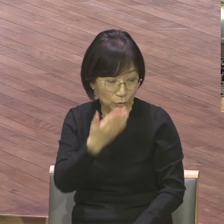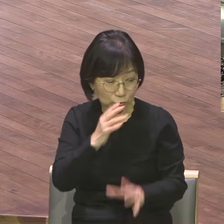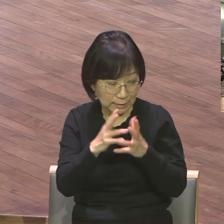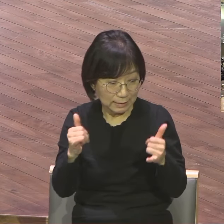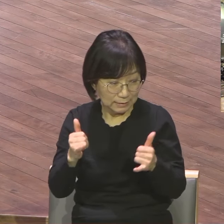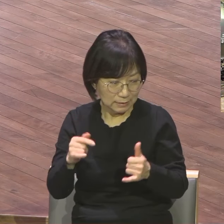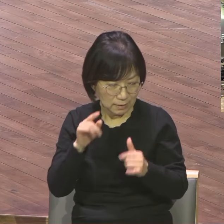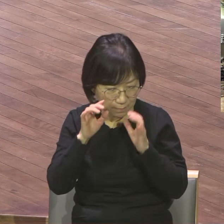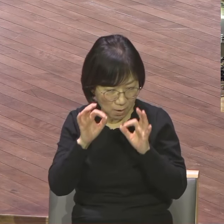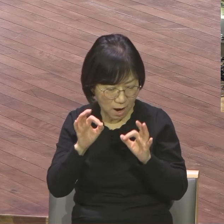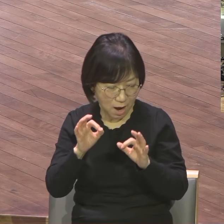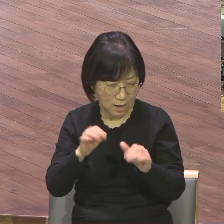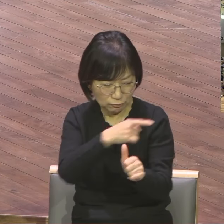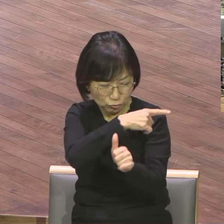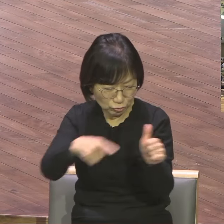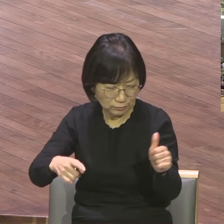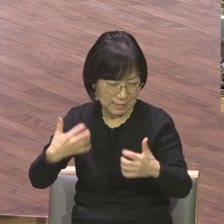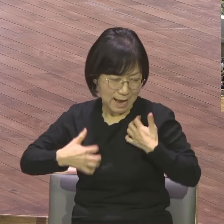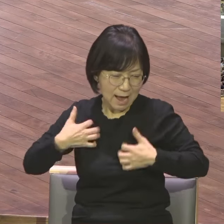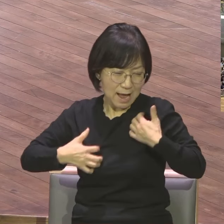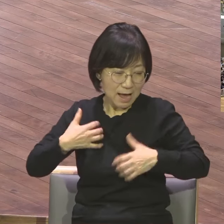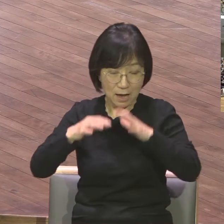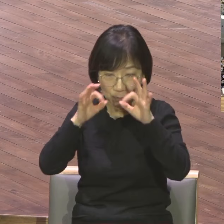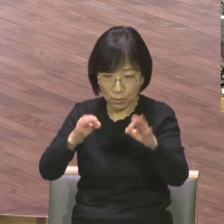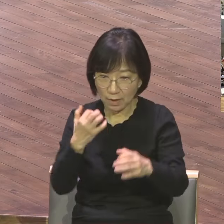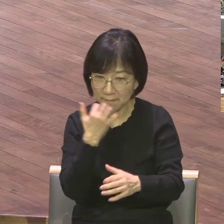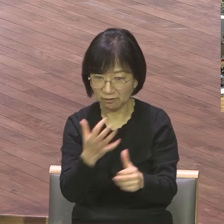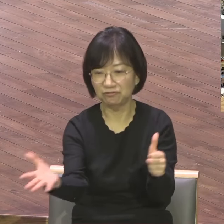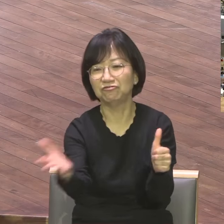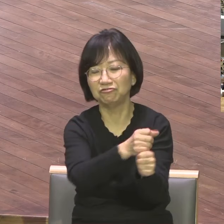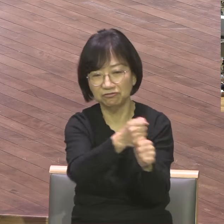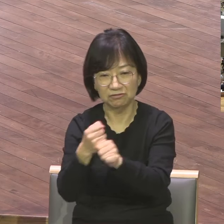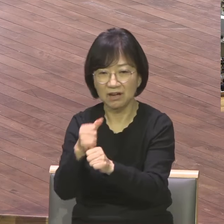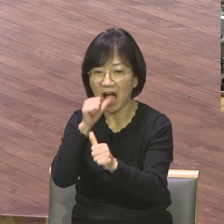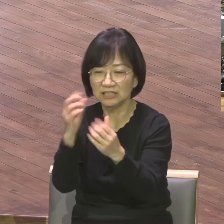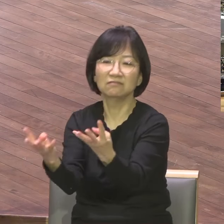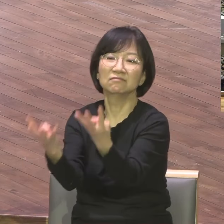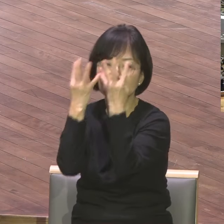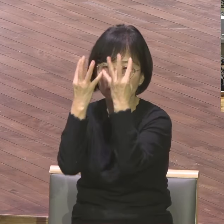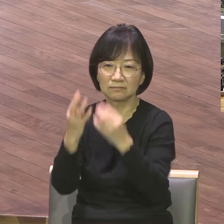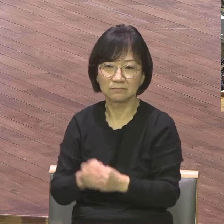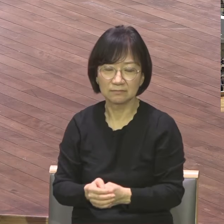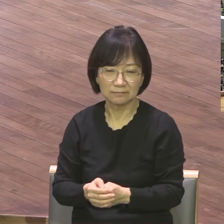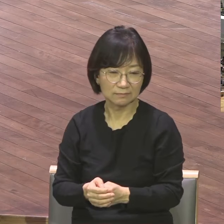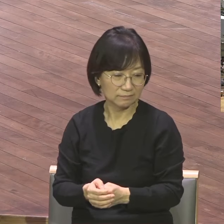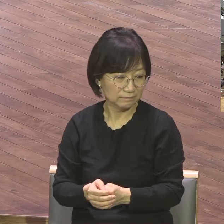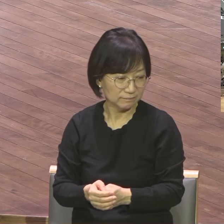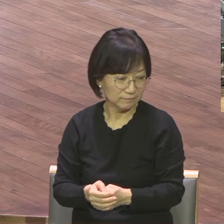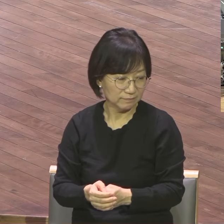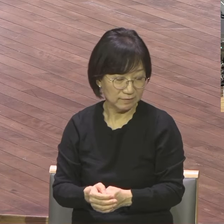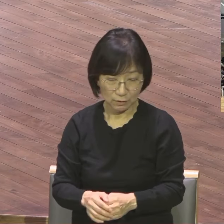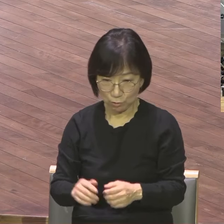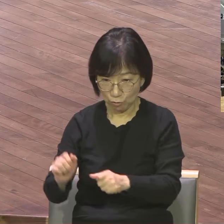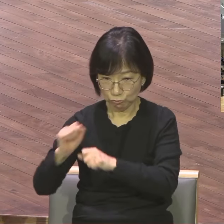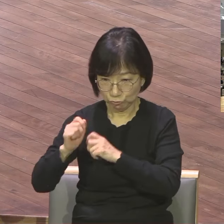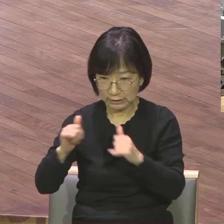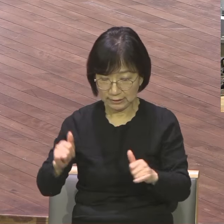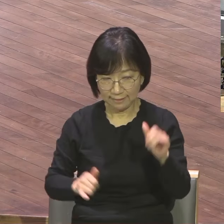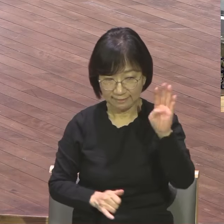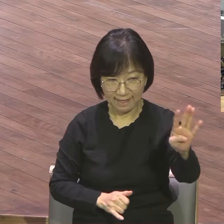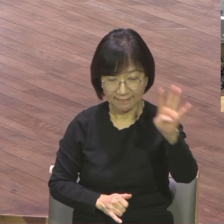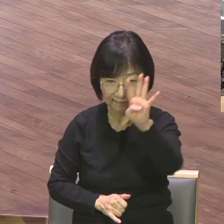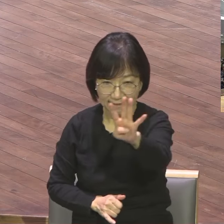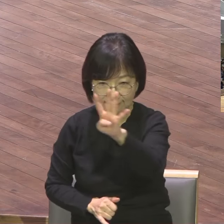보고 베드로도 잡으려 할세 때는 무교절 기간이라 잡음에 옥에 가두어 군인 넬씩 내패로 맡겨 지키고 유월절